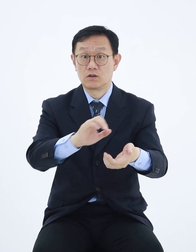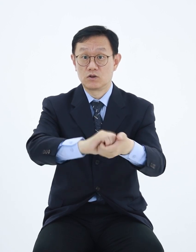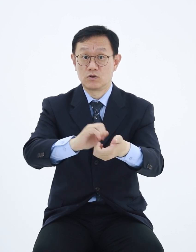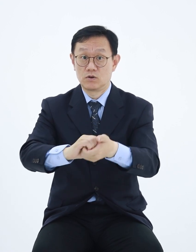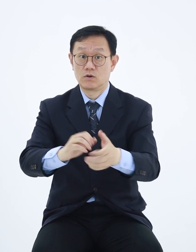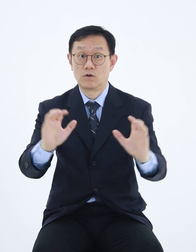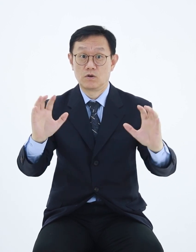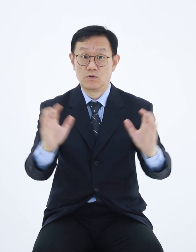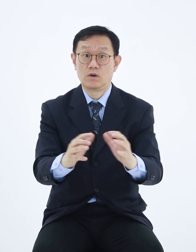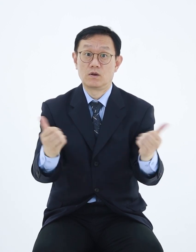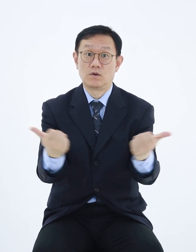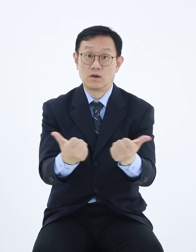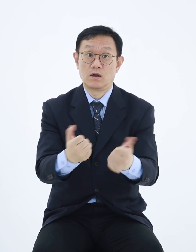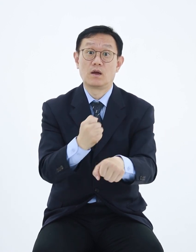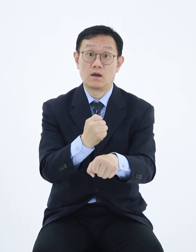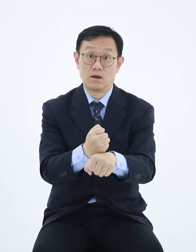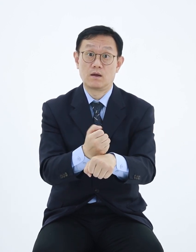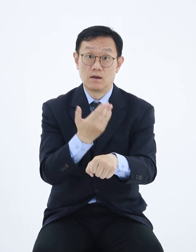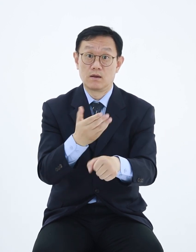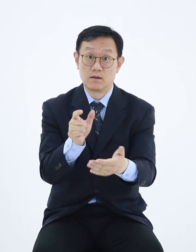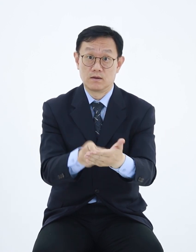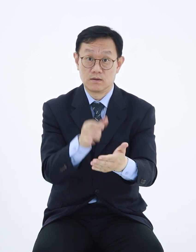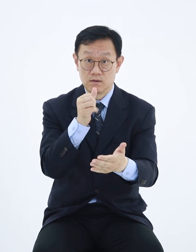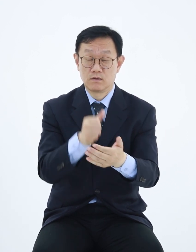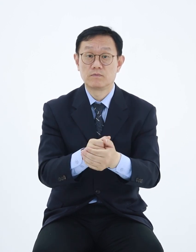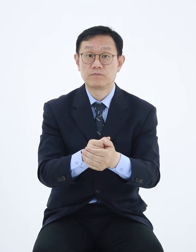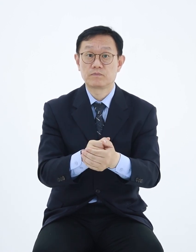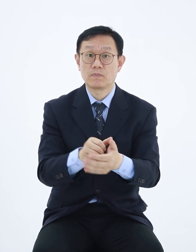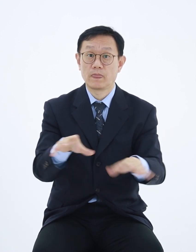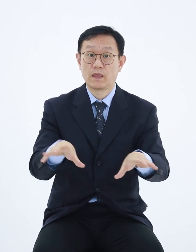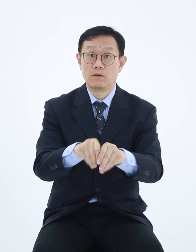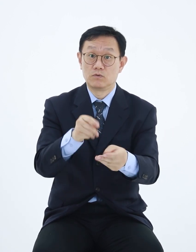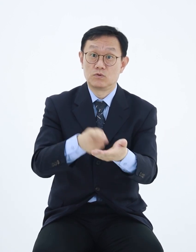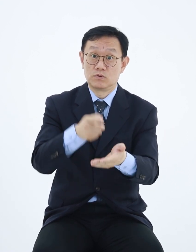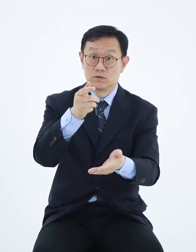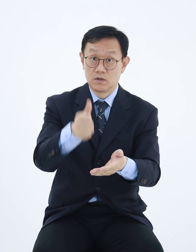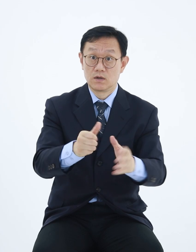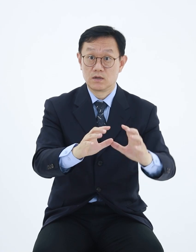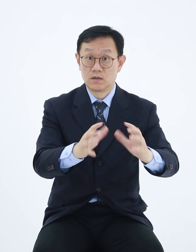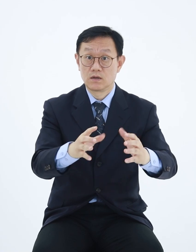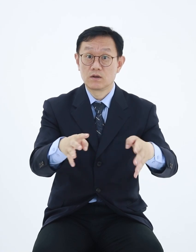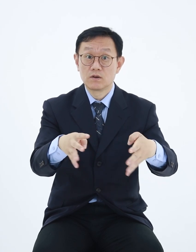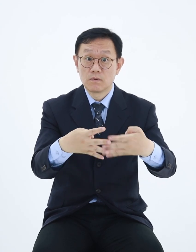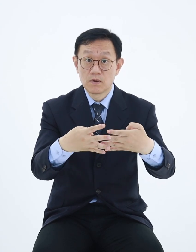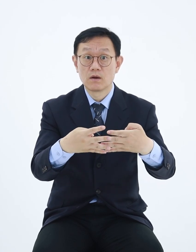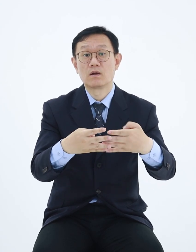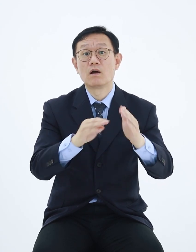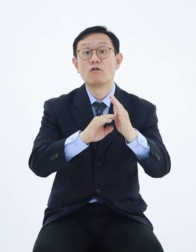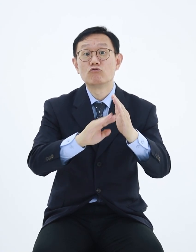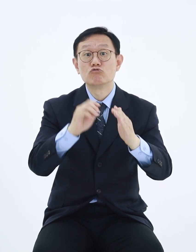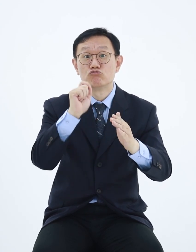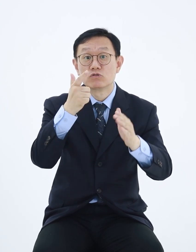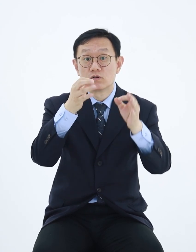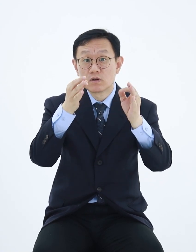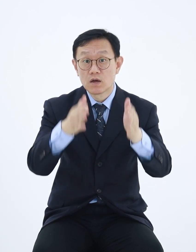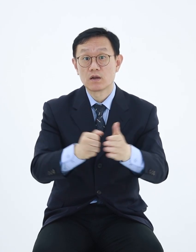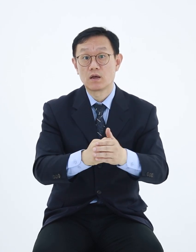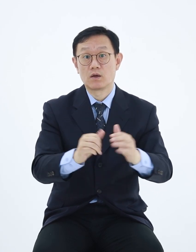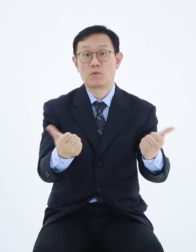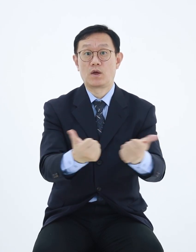것에 대해 나와 있습니다. 유엔 사무총장은 당사국의 협약이 발효된 후 6개월 안에 당사국 회의를 소집하게